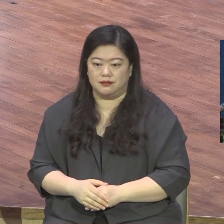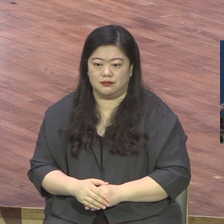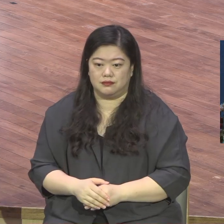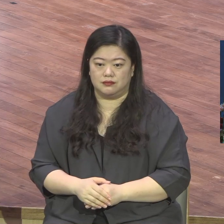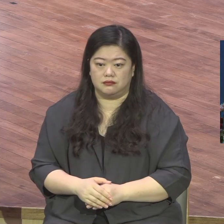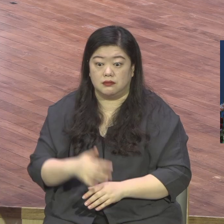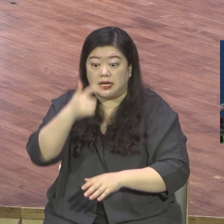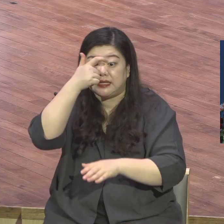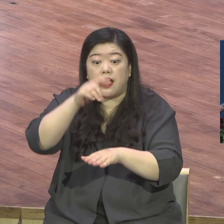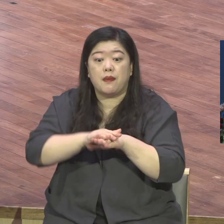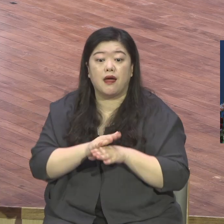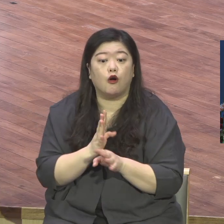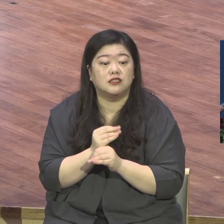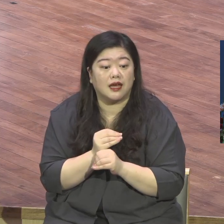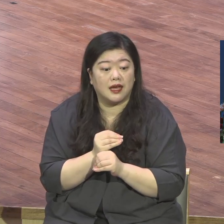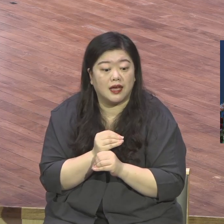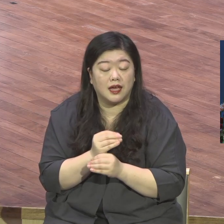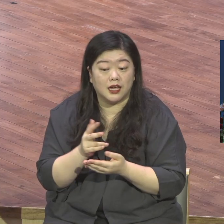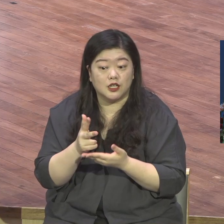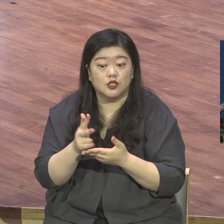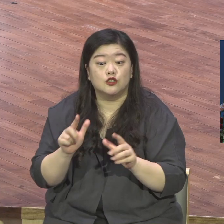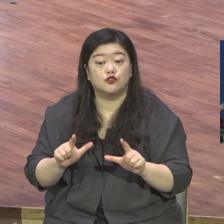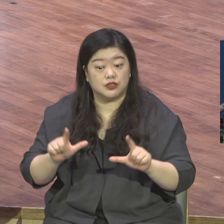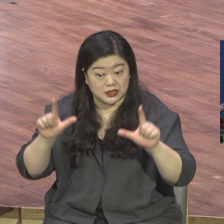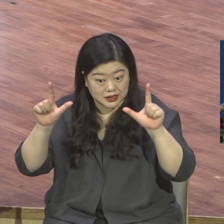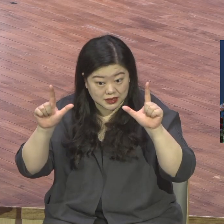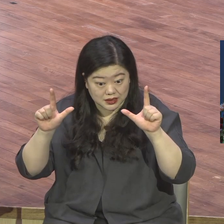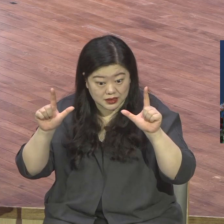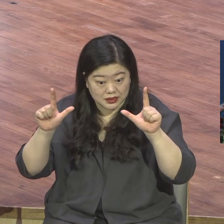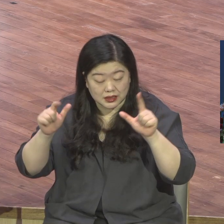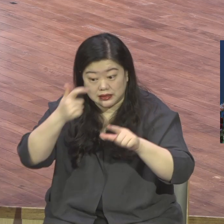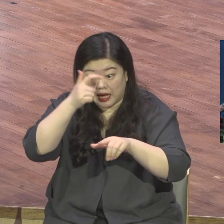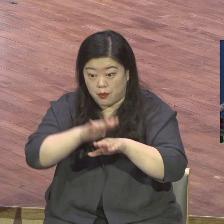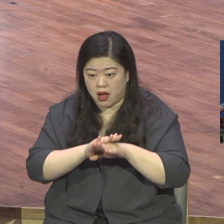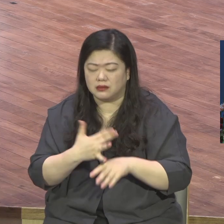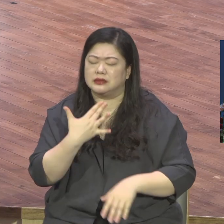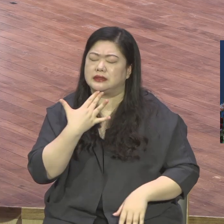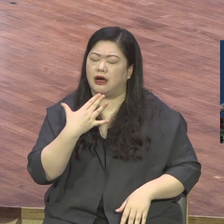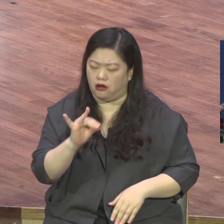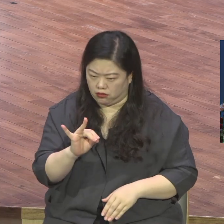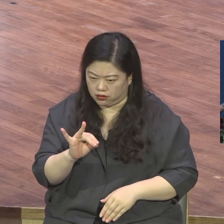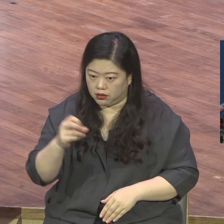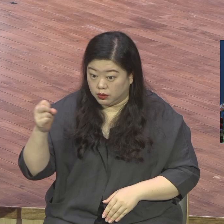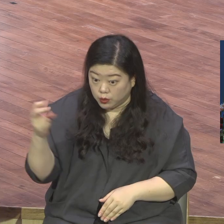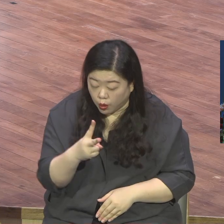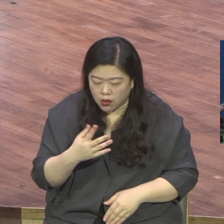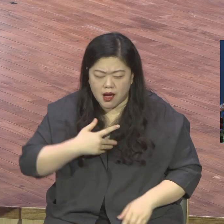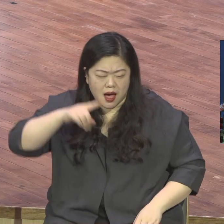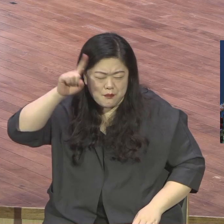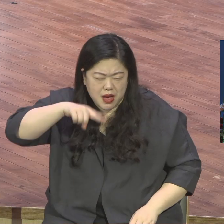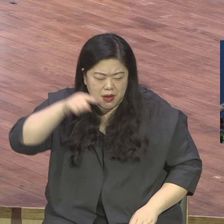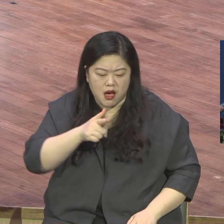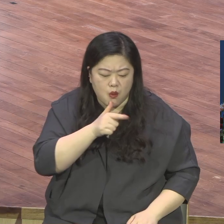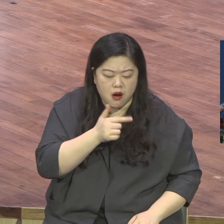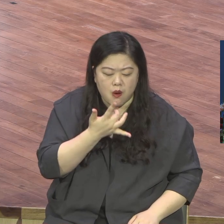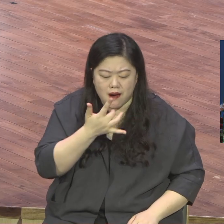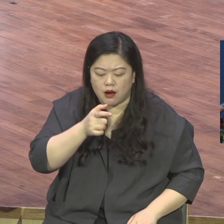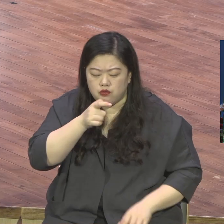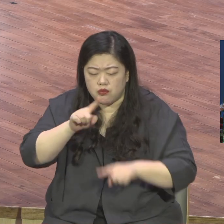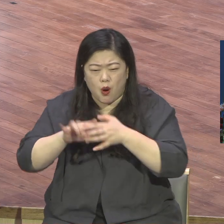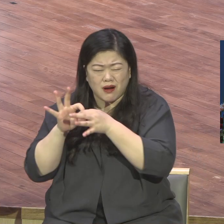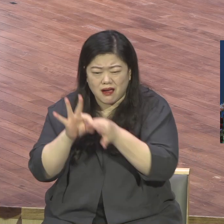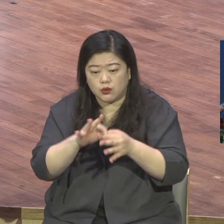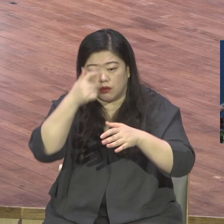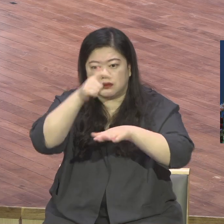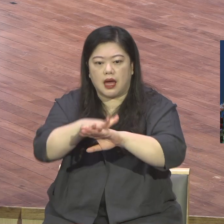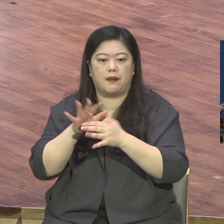주일 예배뿐만 아니라 우리의 삶 자체가, 삶 자체가 예배가 되어야 된다. 삶